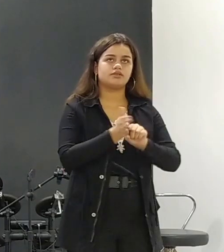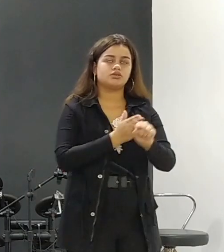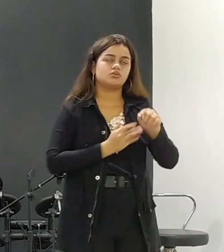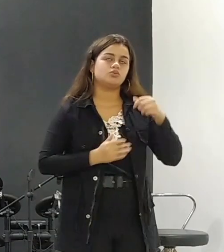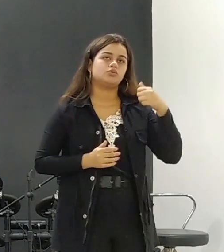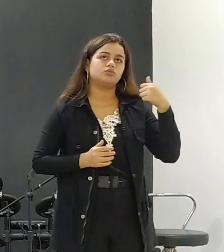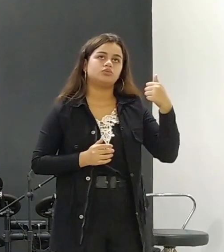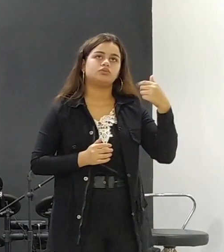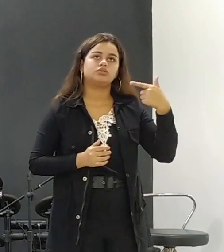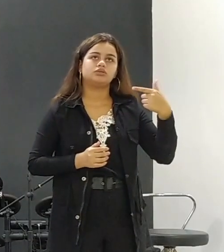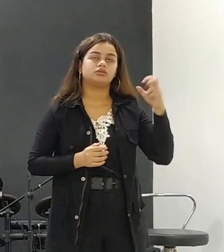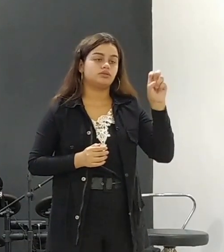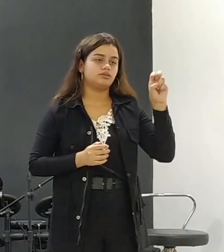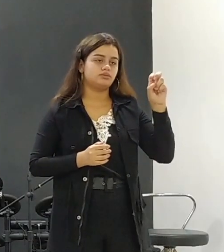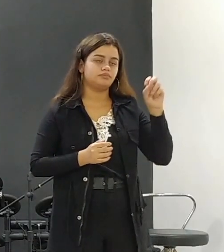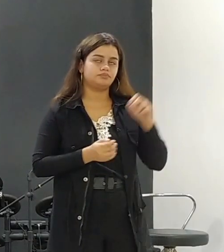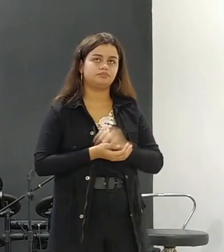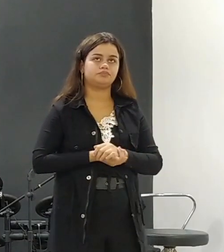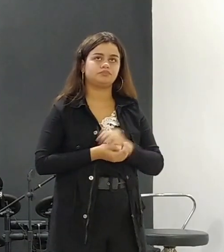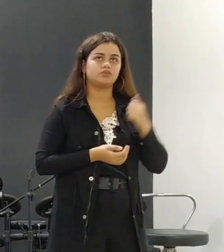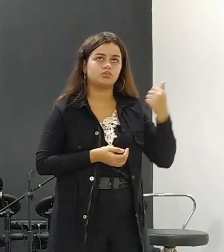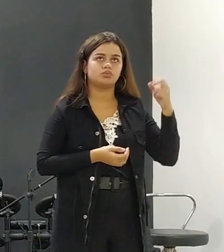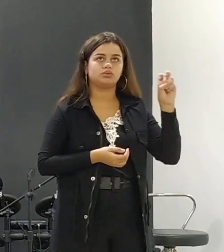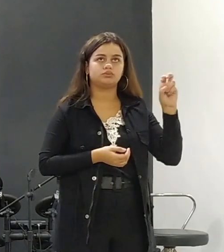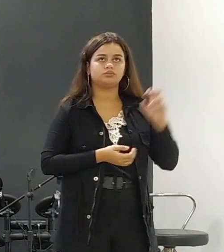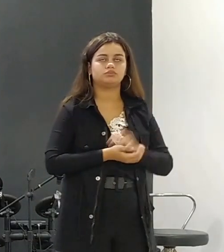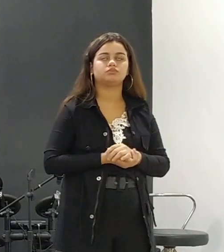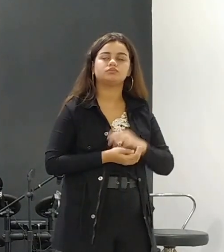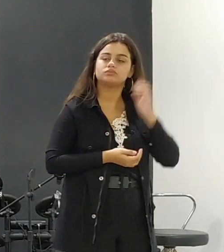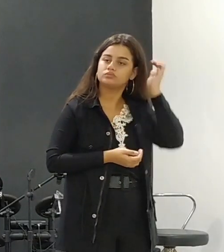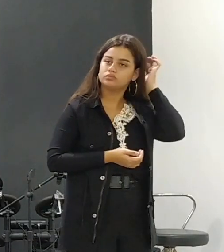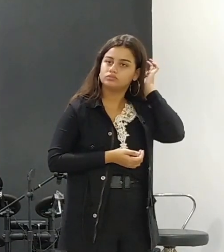número 15. Versículo 15.